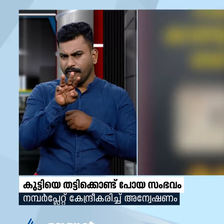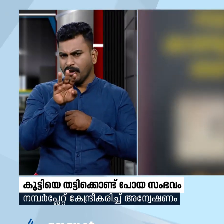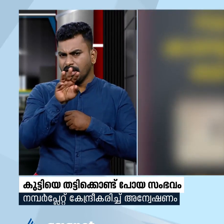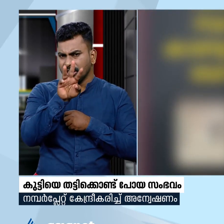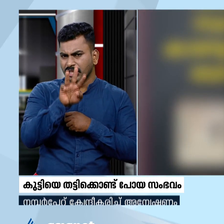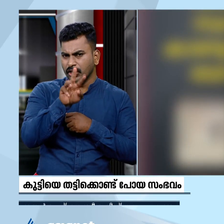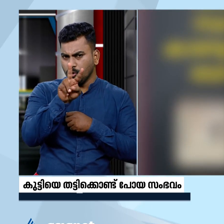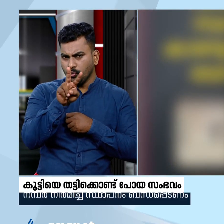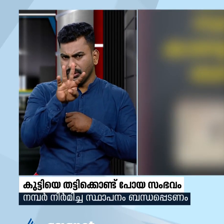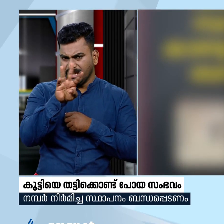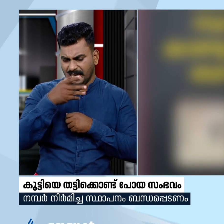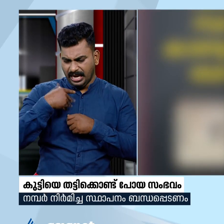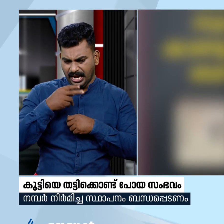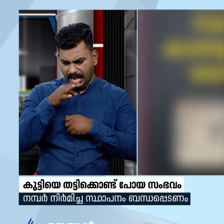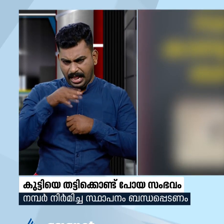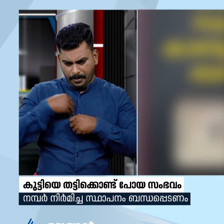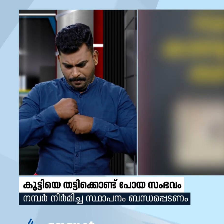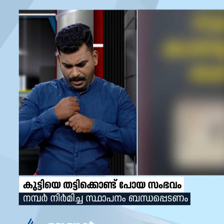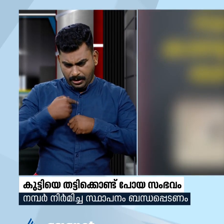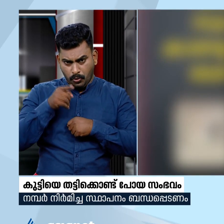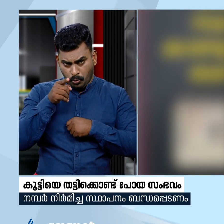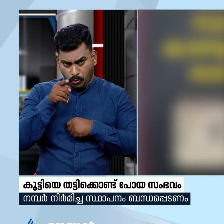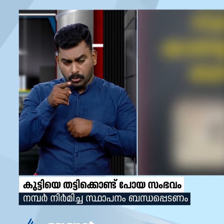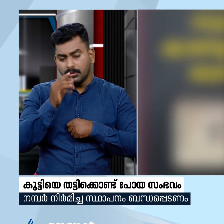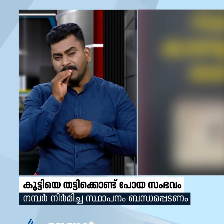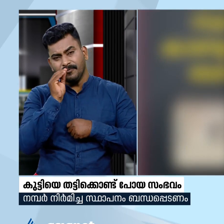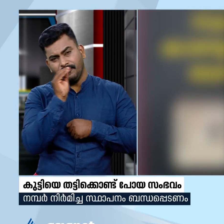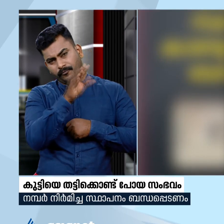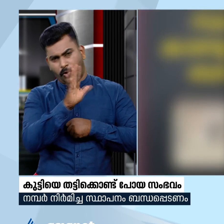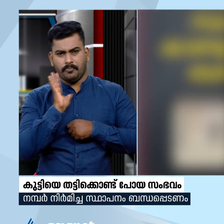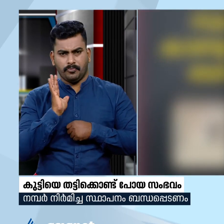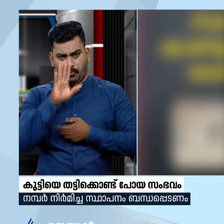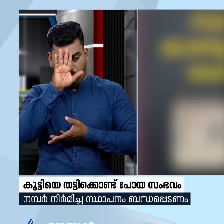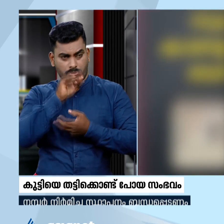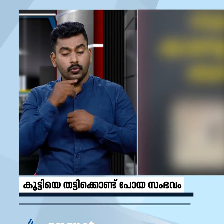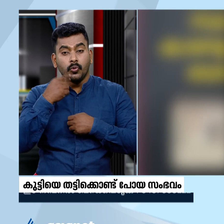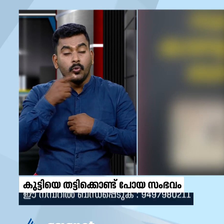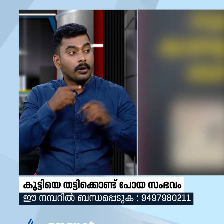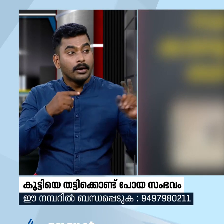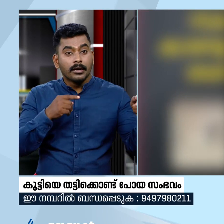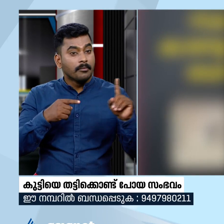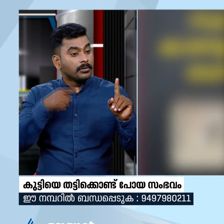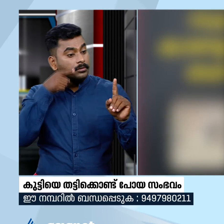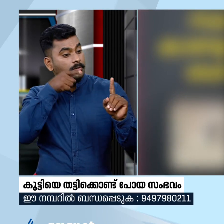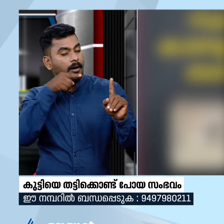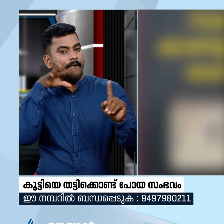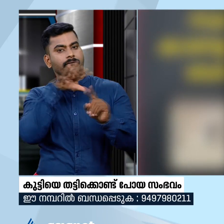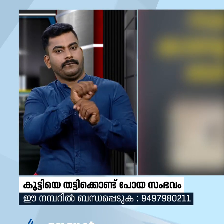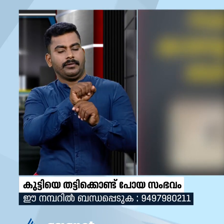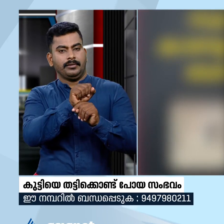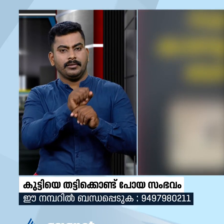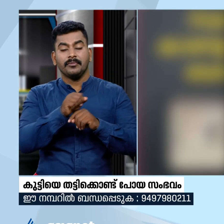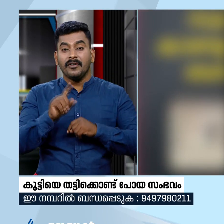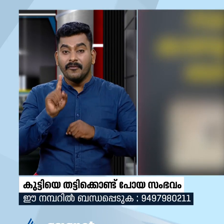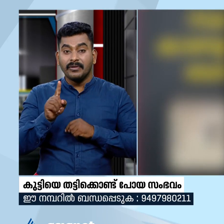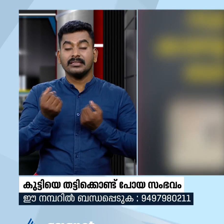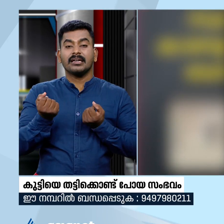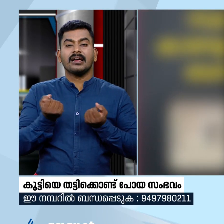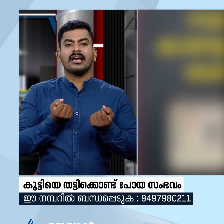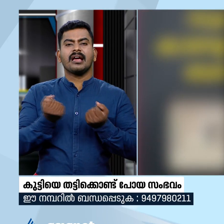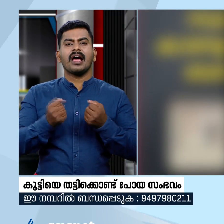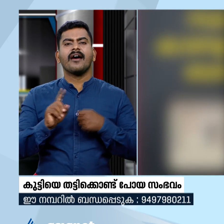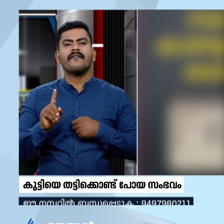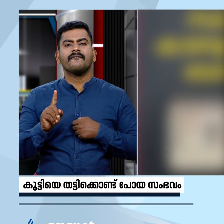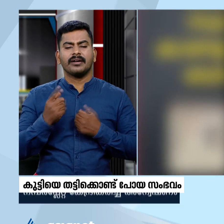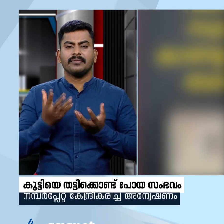CCTV അടിസ്ഥാനപ്പെടുത്തിയുള്ള അന്വേഷണം തന്നെയാണ് പോലീസ് നടത്തുന്നത്. ഏറ്റവും പ്രധാനപ്പെട്ടത് ഈ വാഹനം കണ്ടെത്തുക എന്നതാണ്. വാഹനം